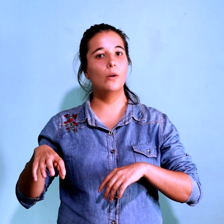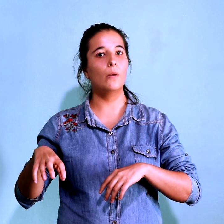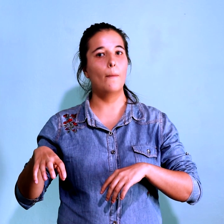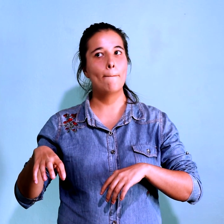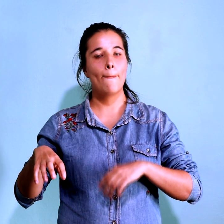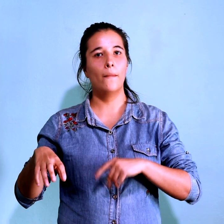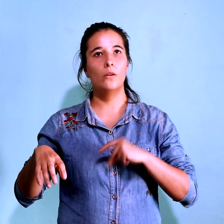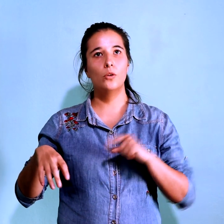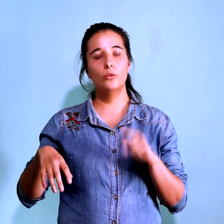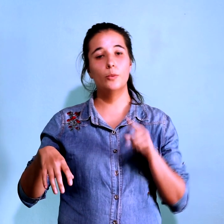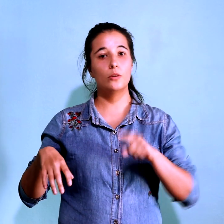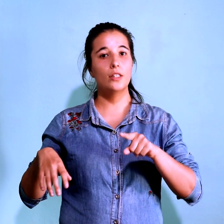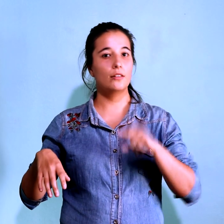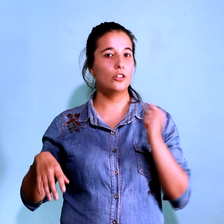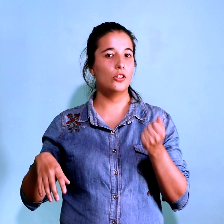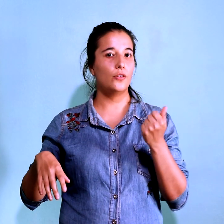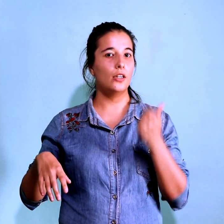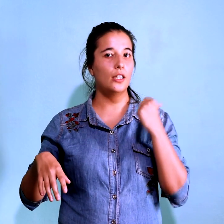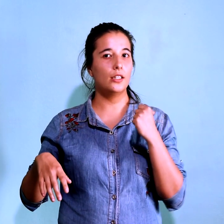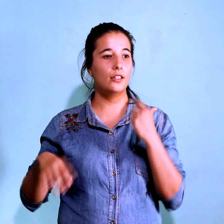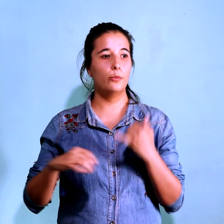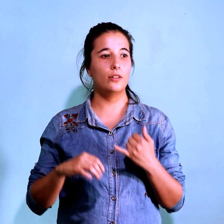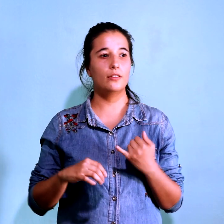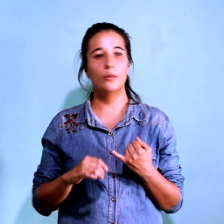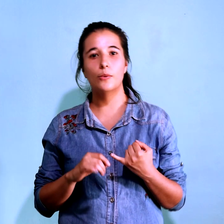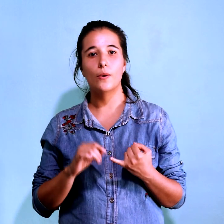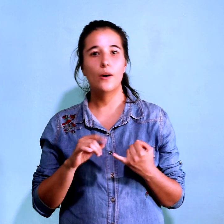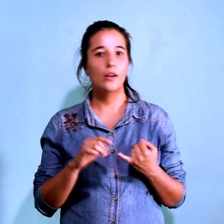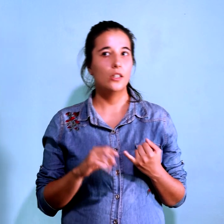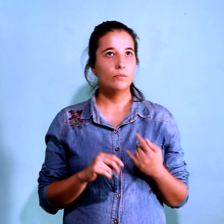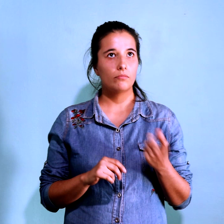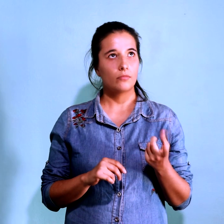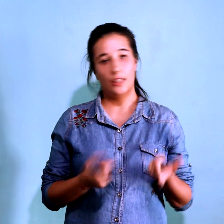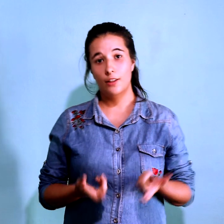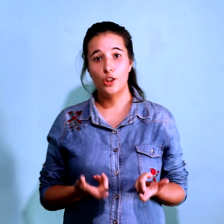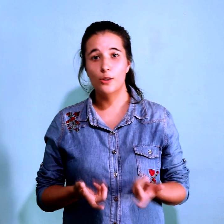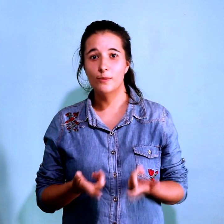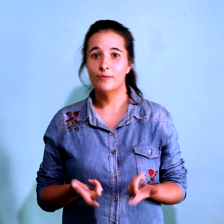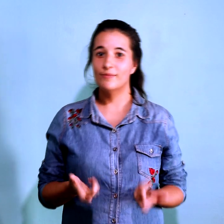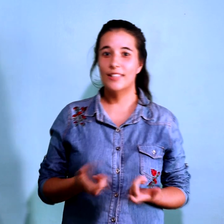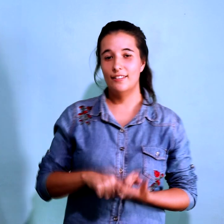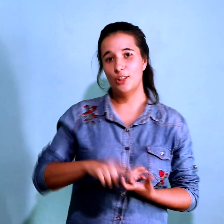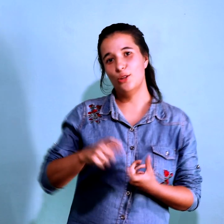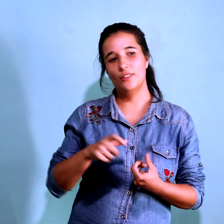igual. Como no português, que a gente fala aqui, por exemplo, cacetinho, e se a gente usar